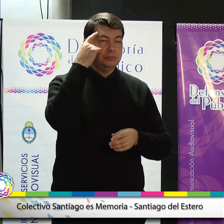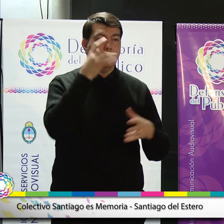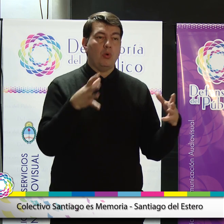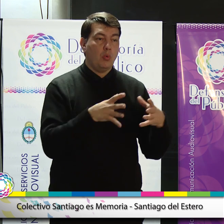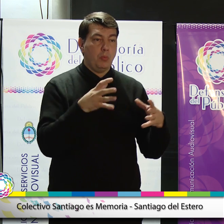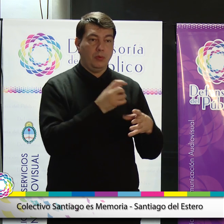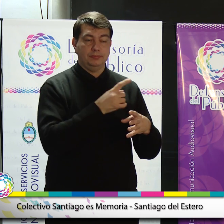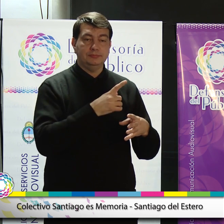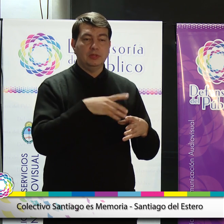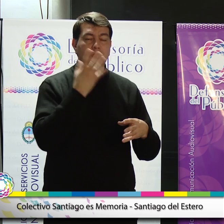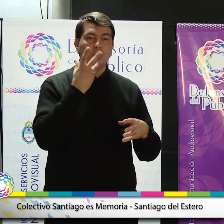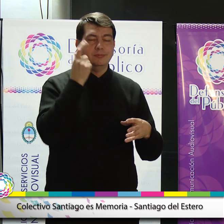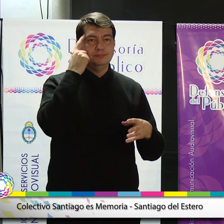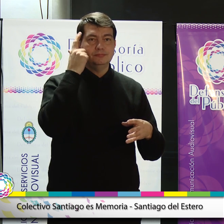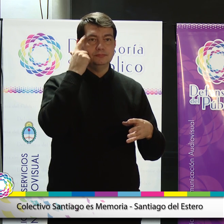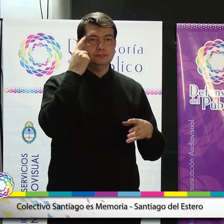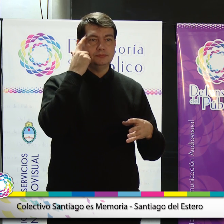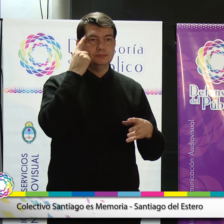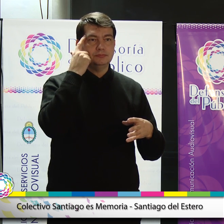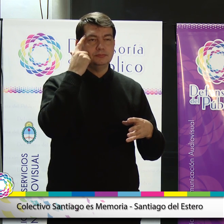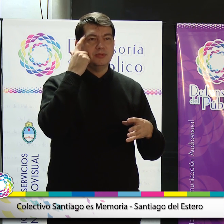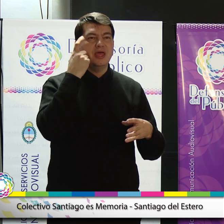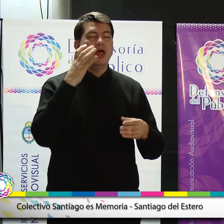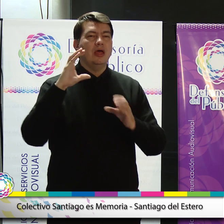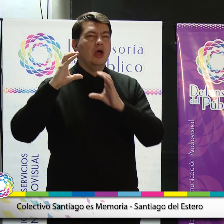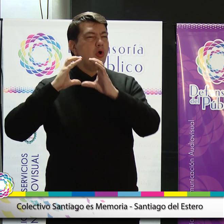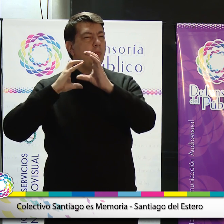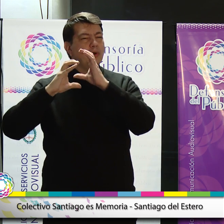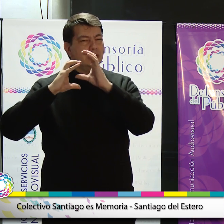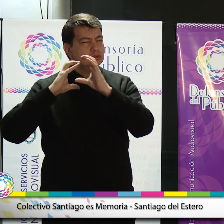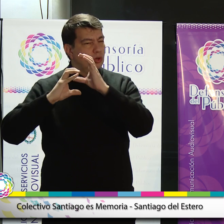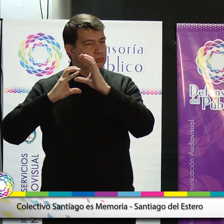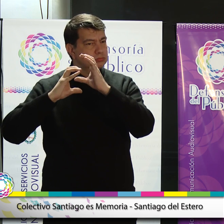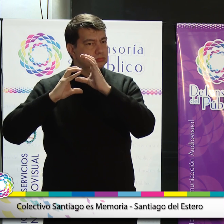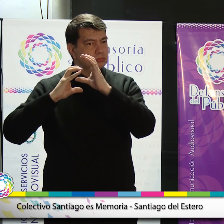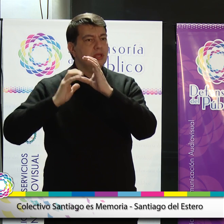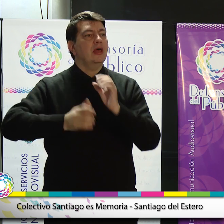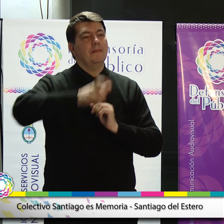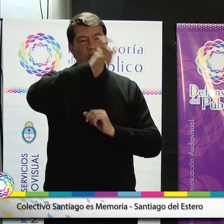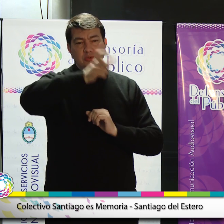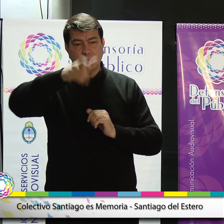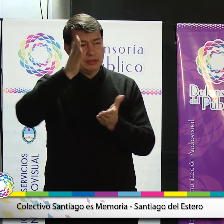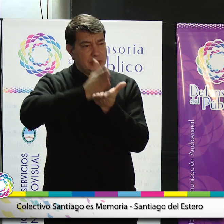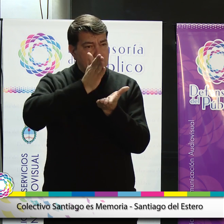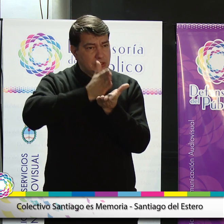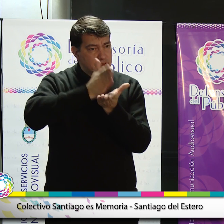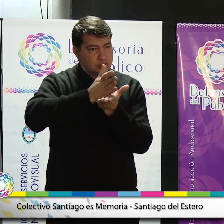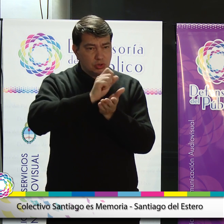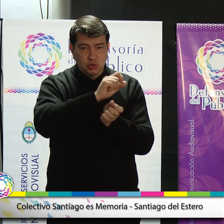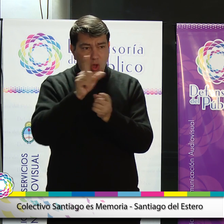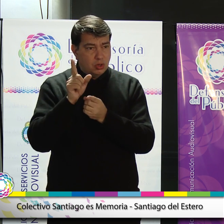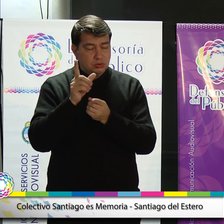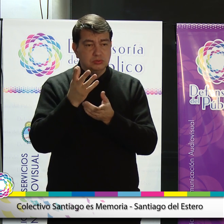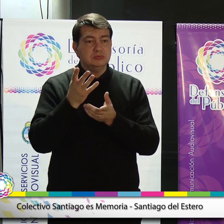la concepción de la comunicación como un derecho humano sea contemplada en las currículas de las carreras de comunicación